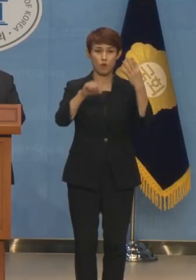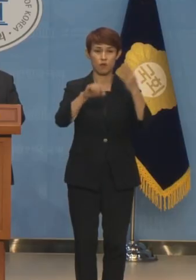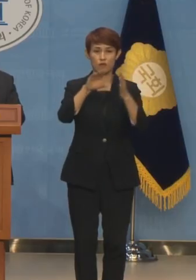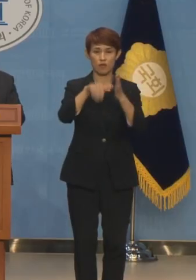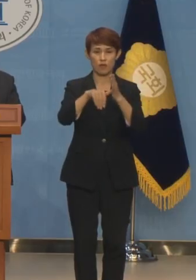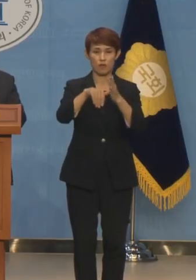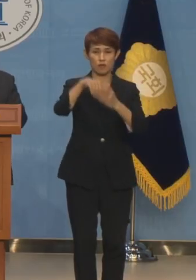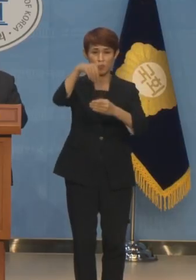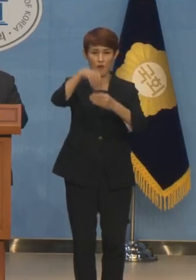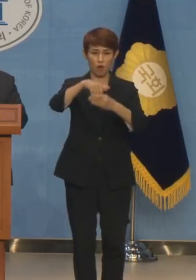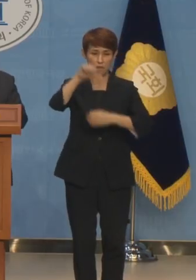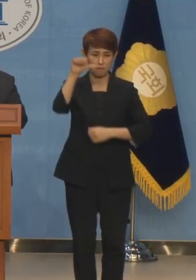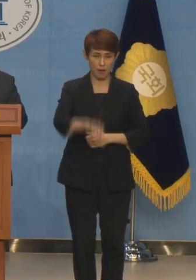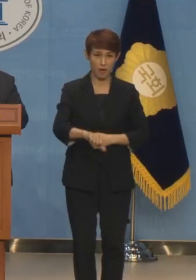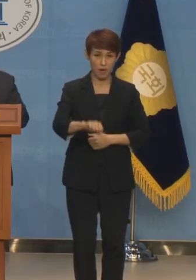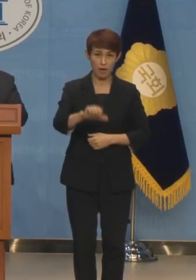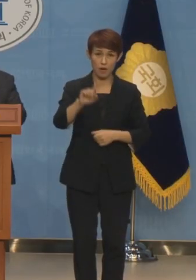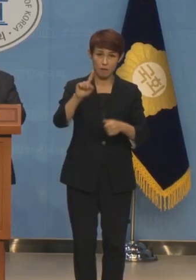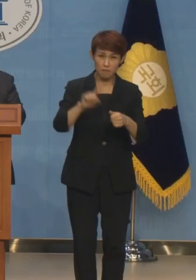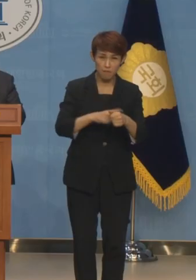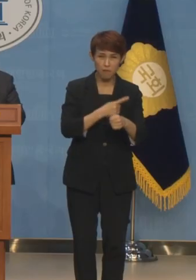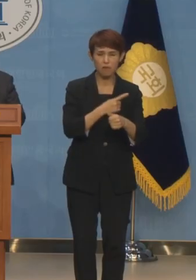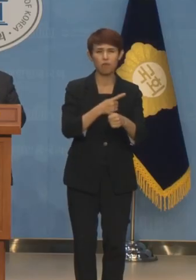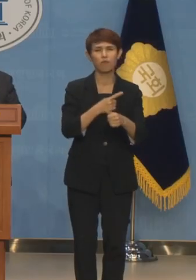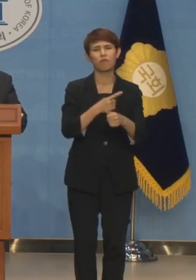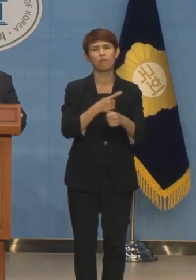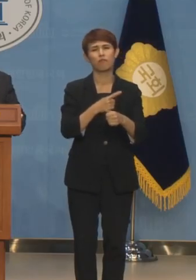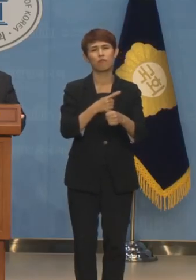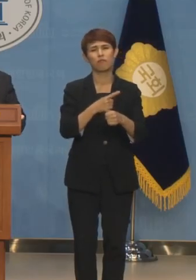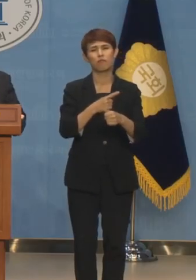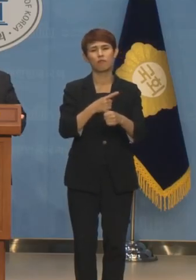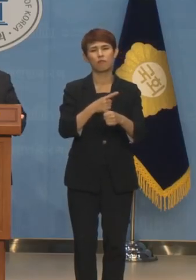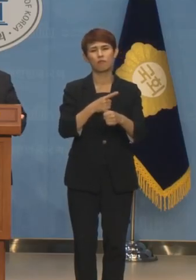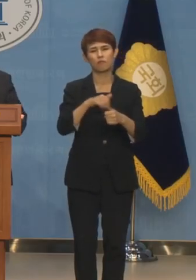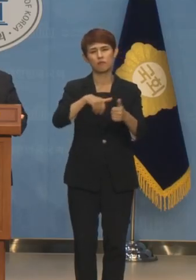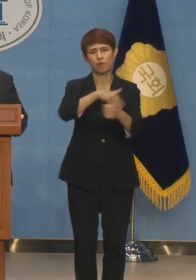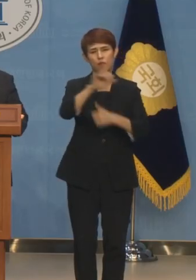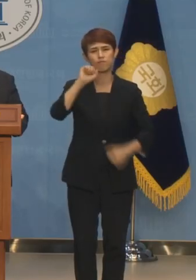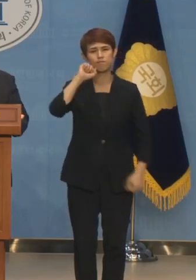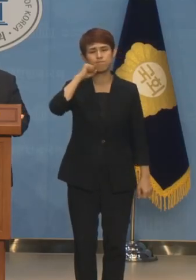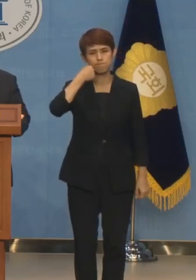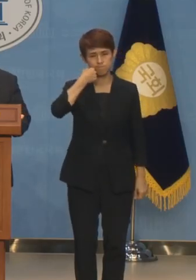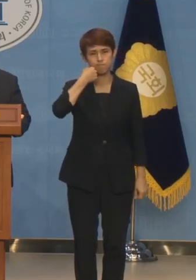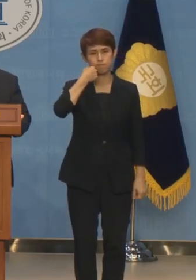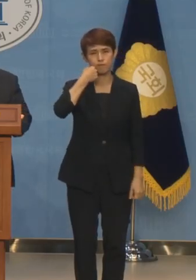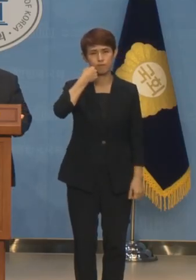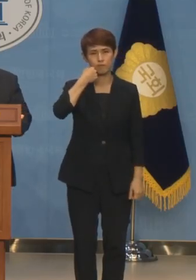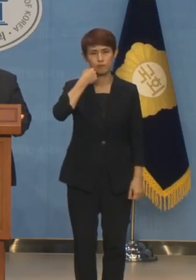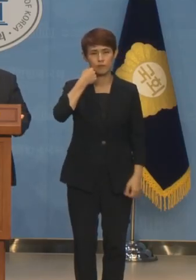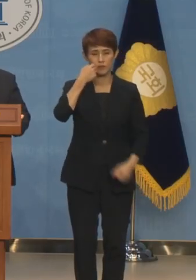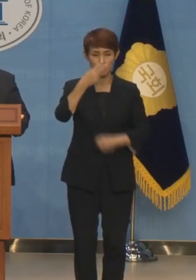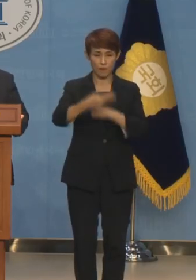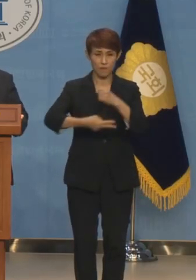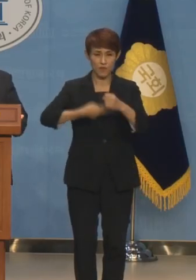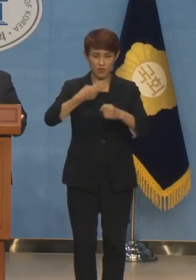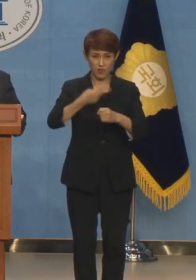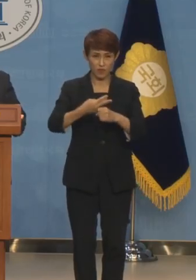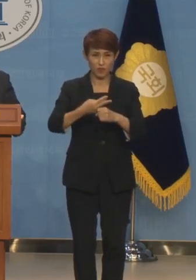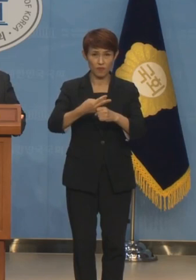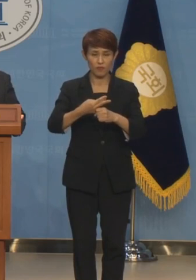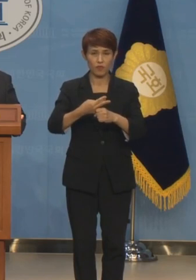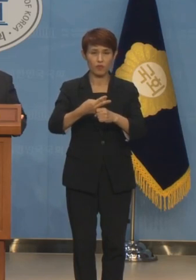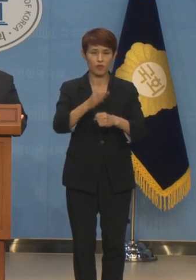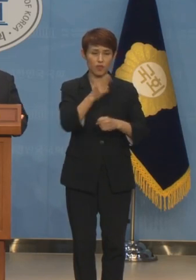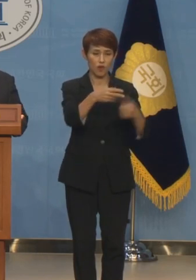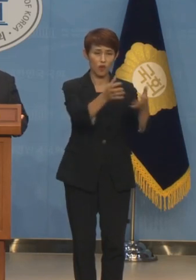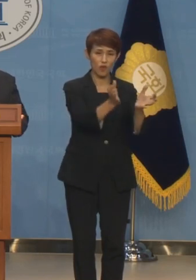인해 외부적으로도 내부적으로도 위태한 상황입니다. 3년차 여당으로서의